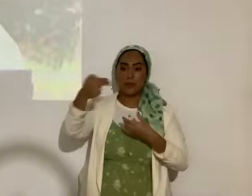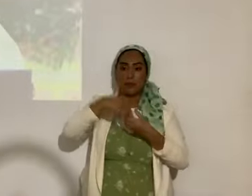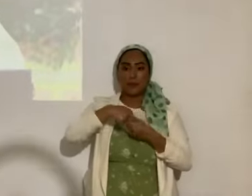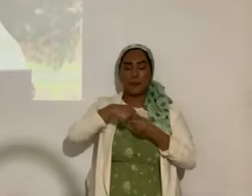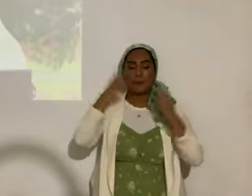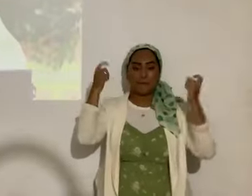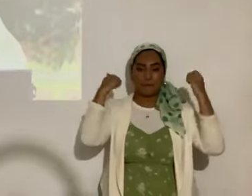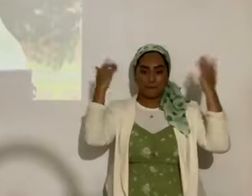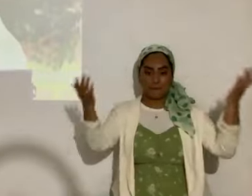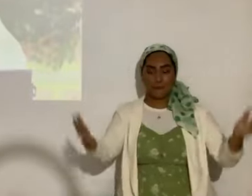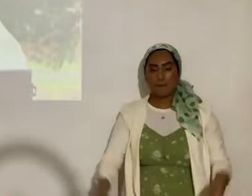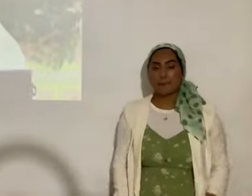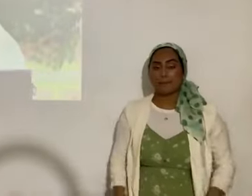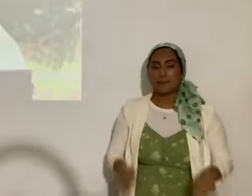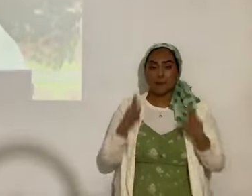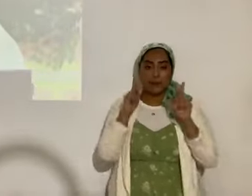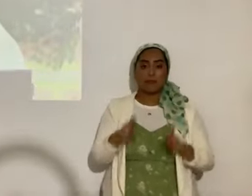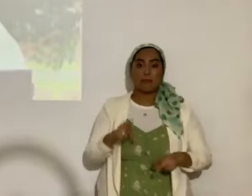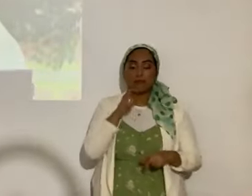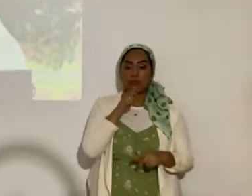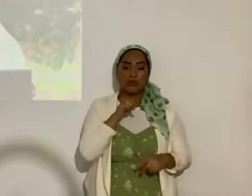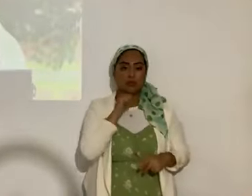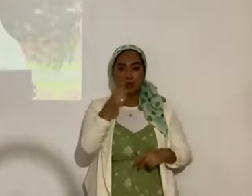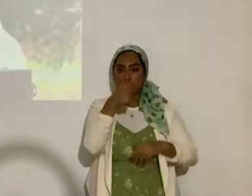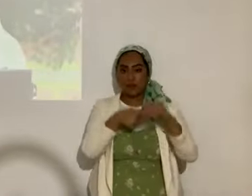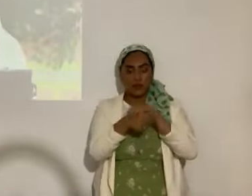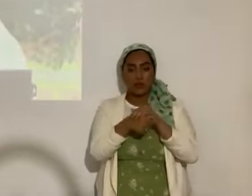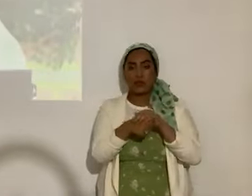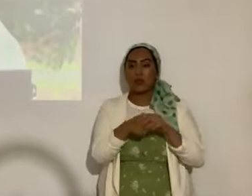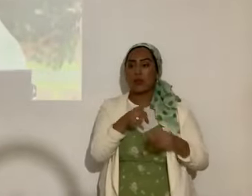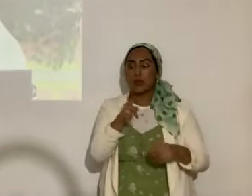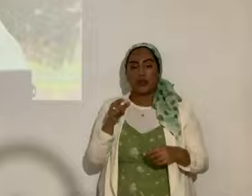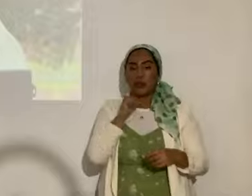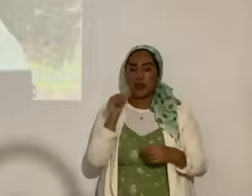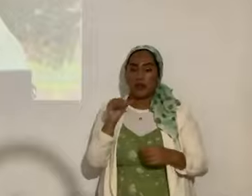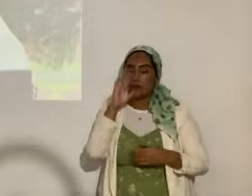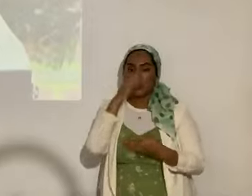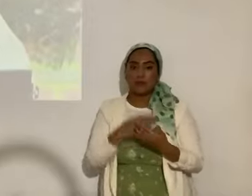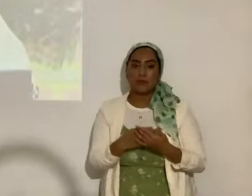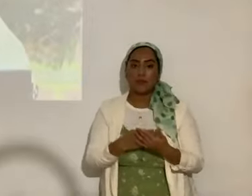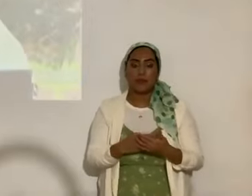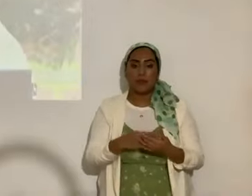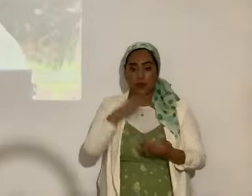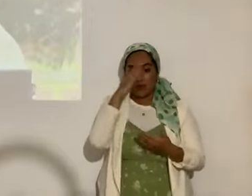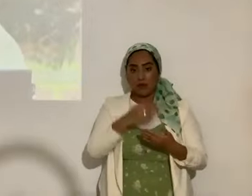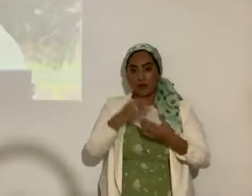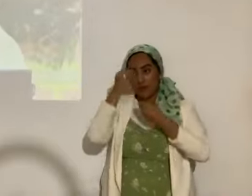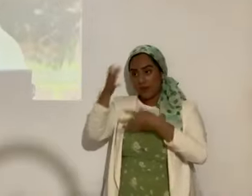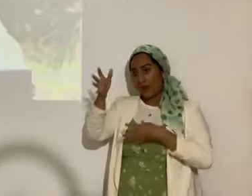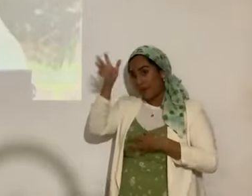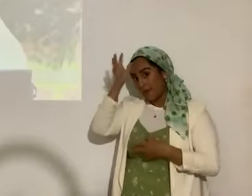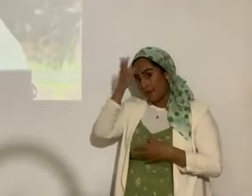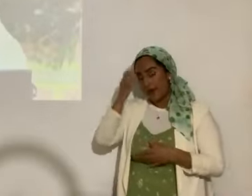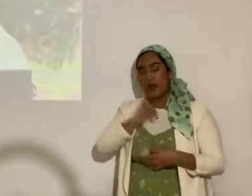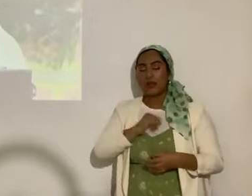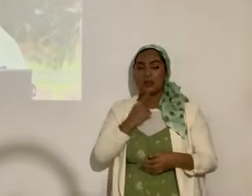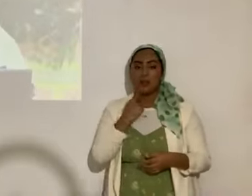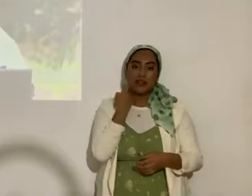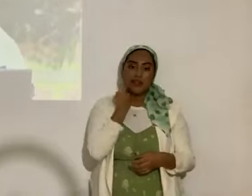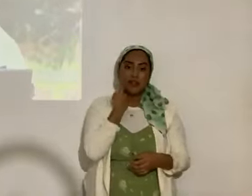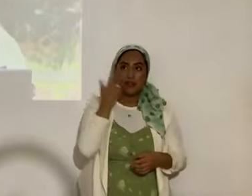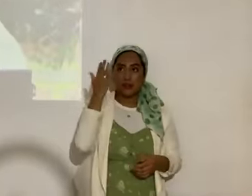Aleluya una persona que no es tan sujeción no es hijo es criatura el hijo obedece al padre como dije hace